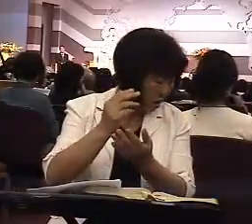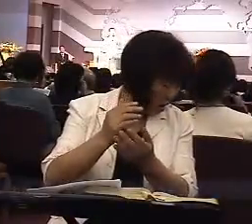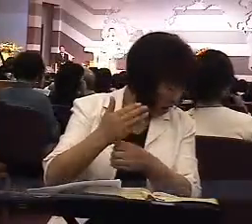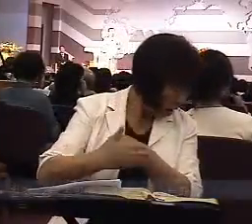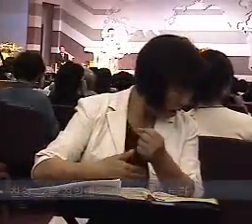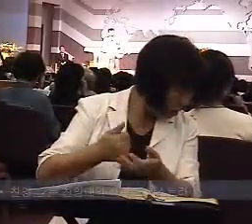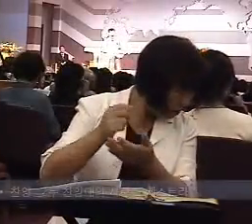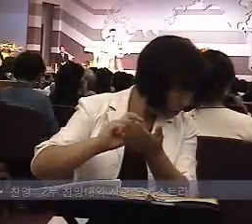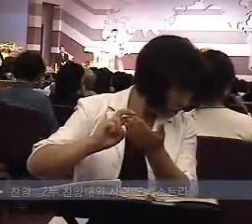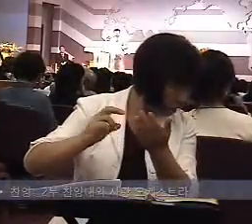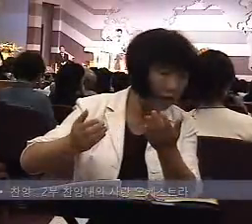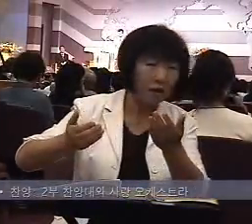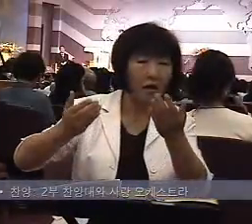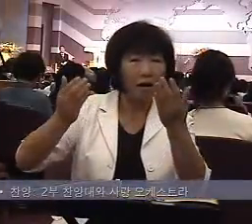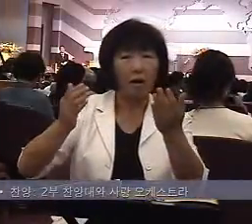제목으로 주님을 경배하겠습니다.